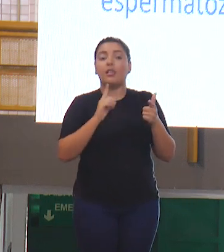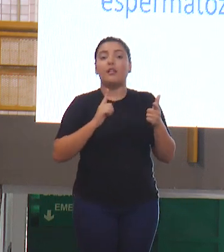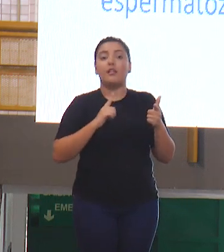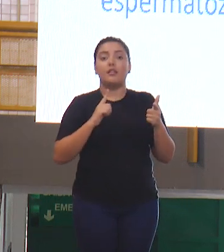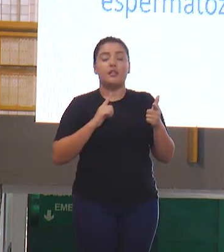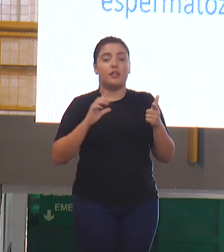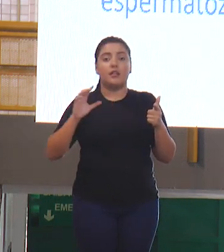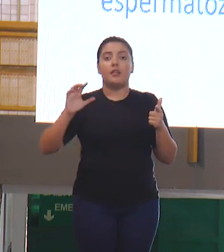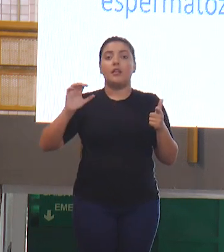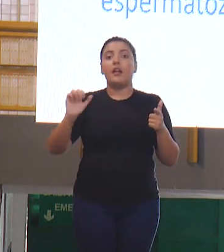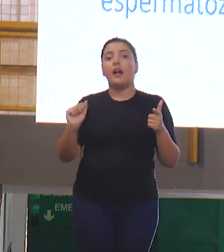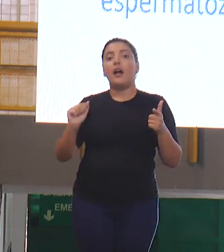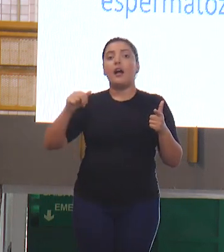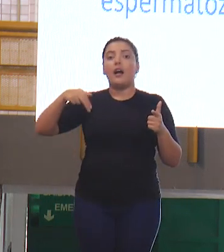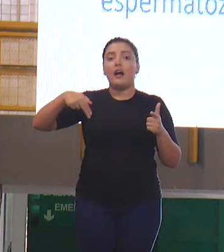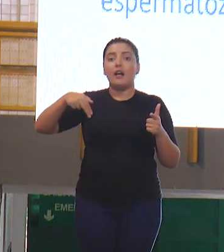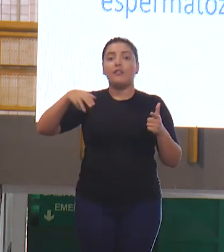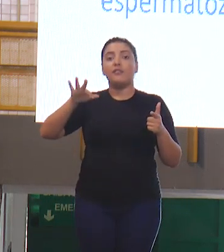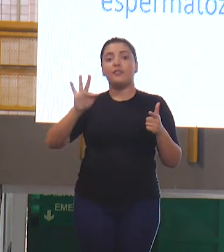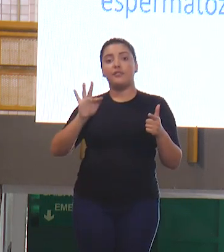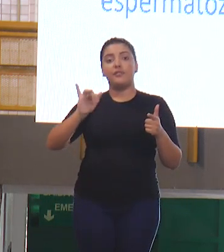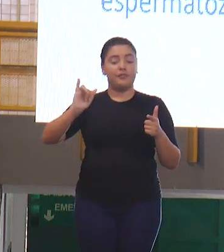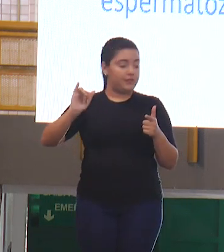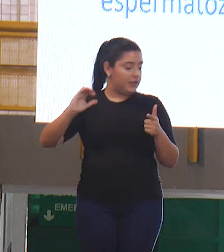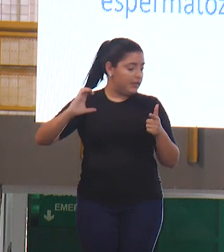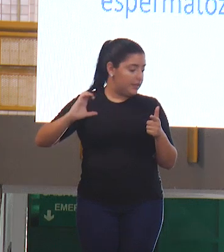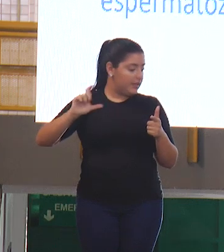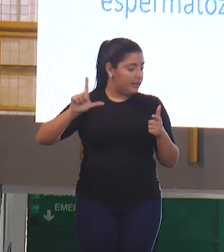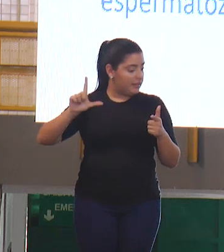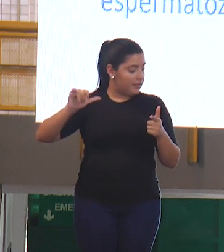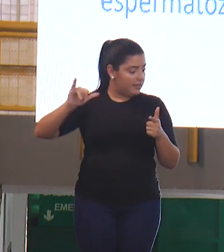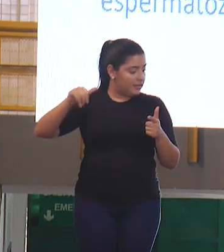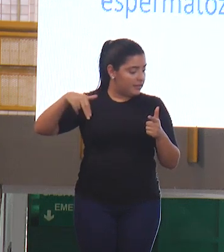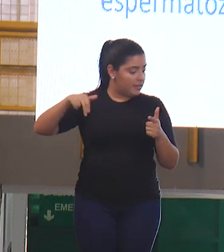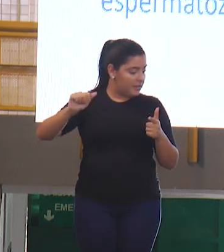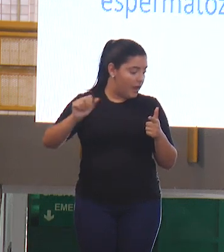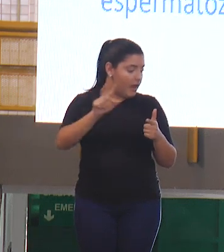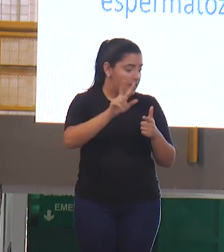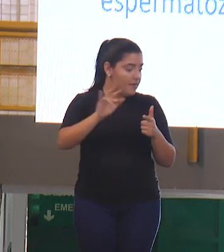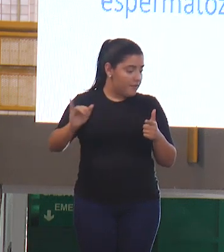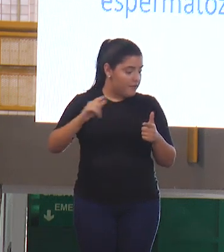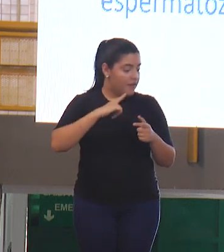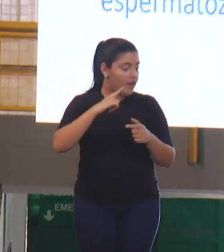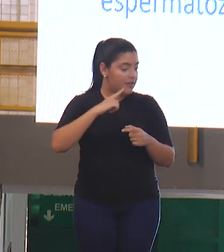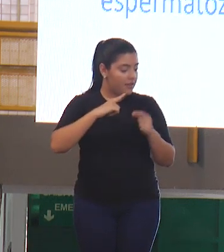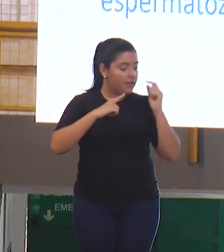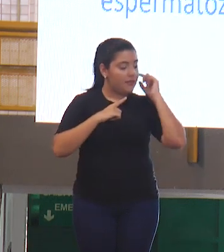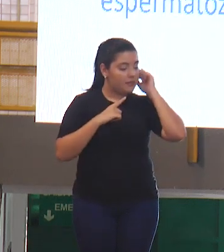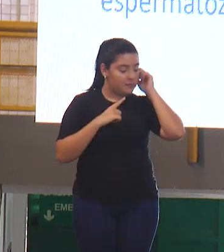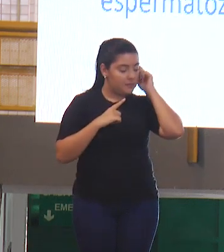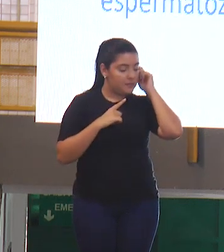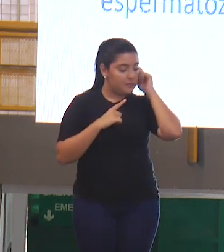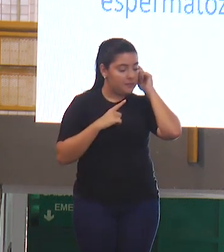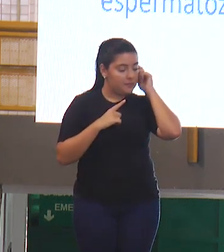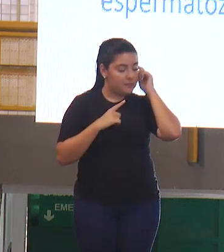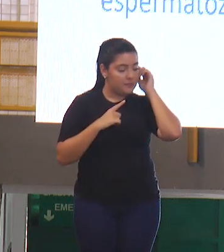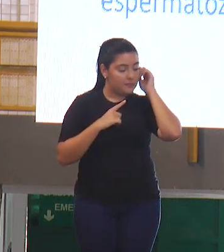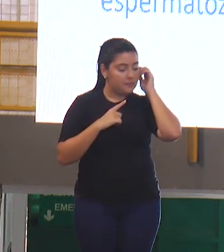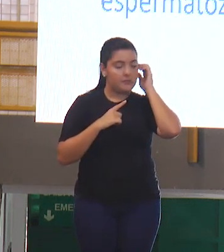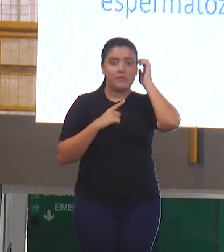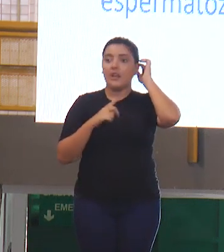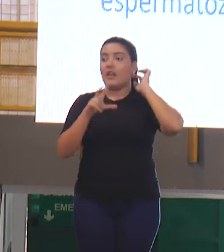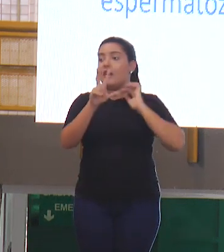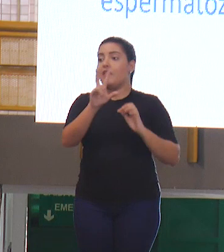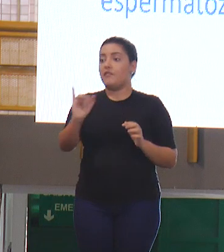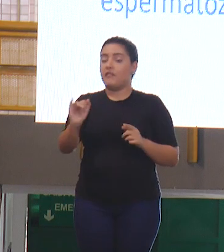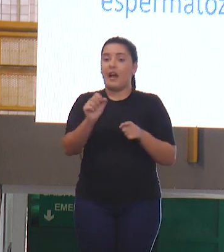glândula anfícrina. O que é isso? É porque ela vai ter uma porção que vai jogar a